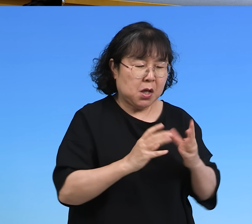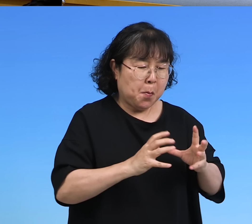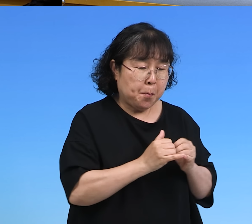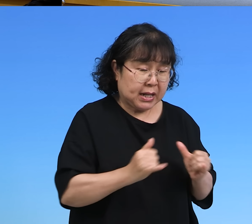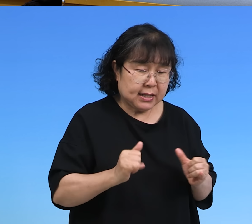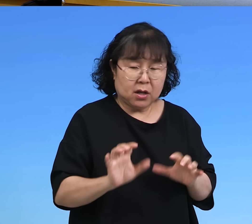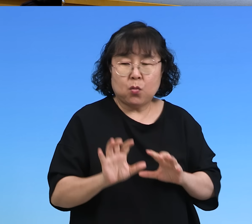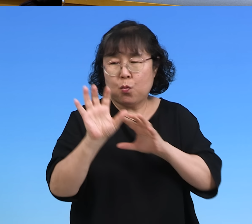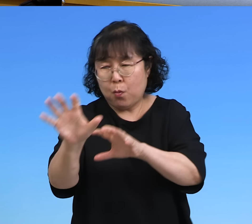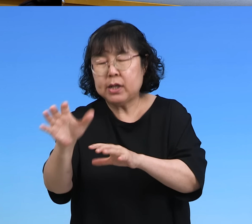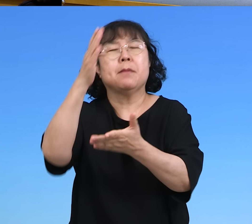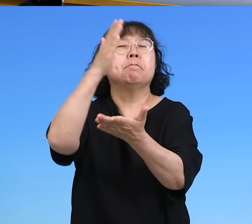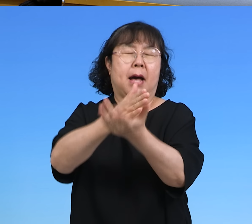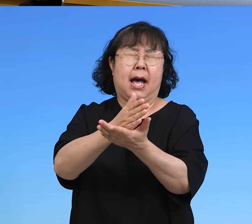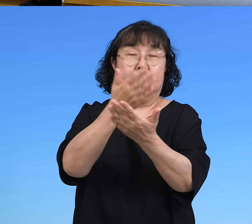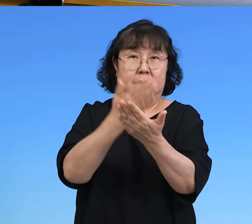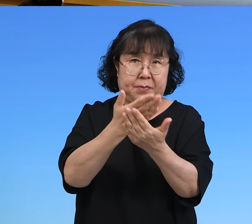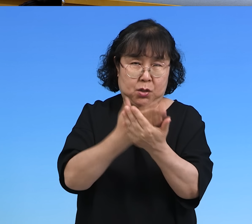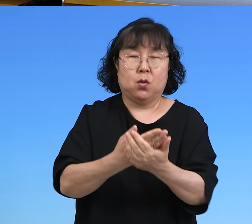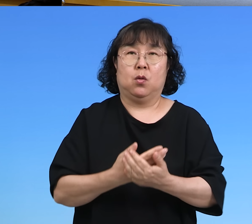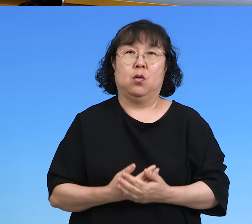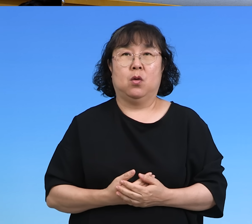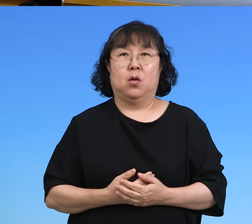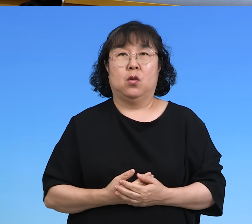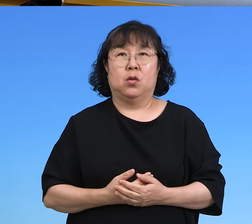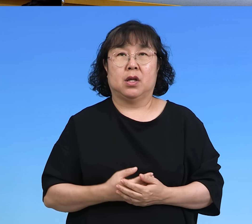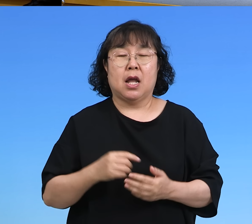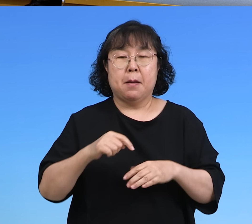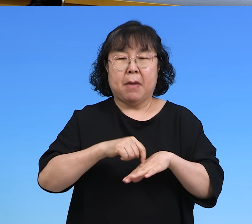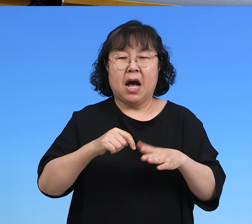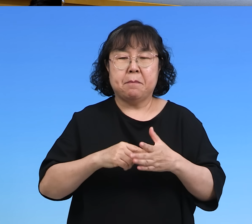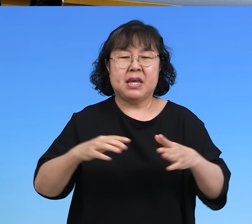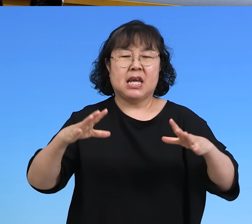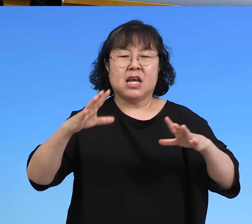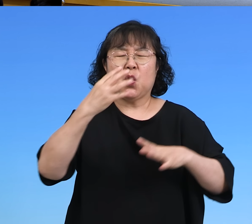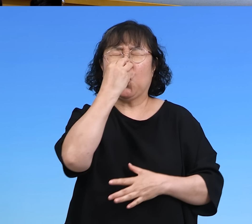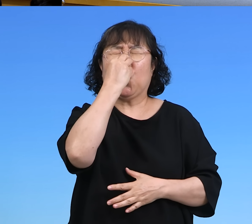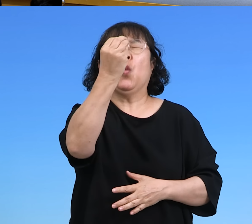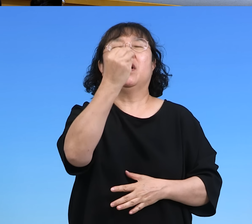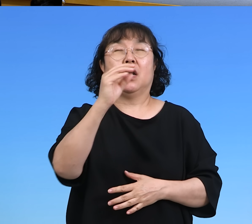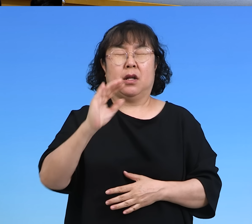수고롭게 하지 마소서. 여기 지금 벌써 이게 지금 방심하는 게 좀 느껴지잖아요.